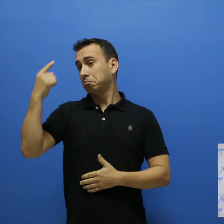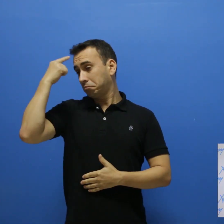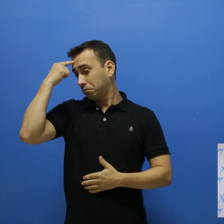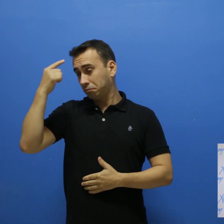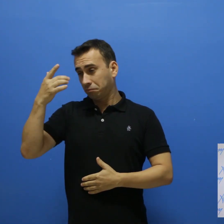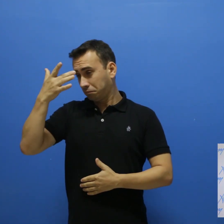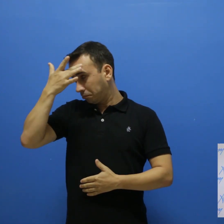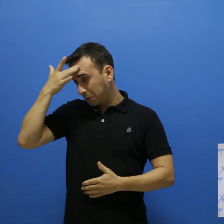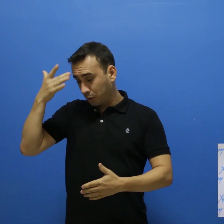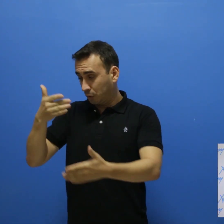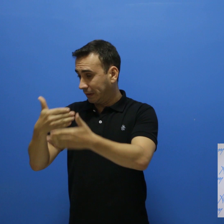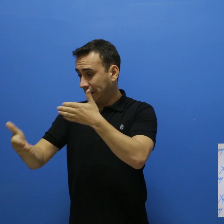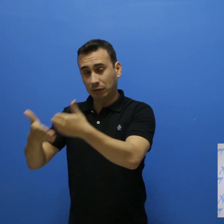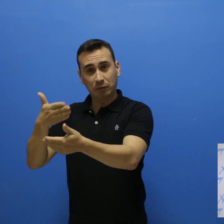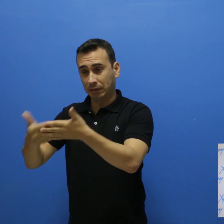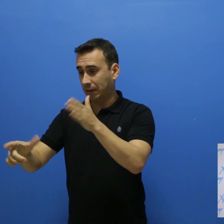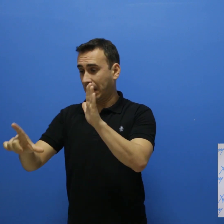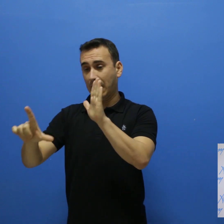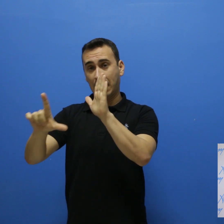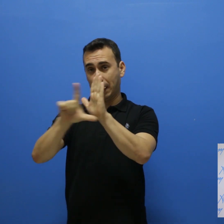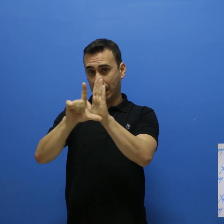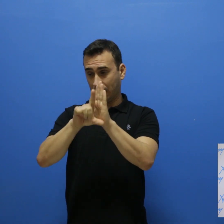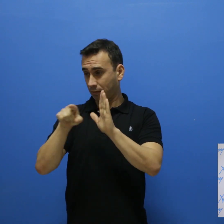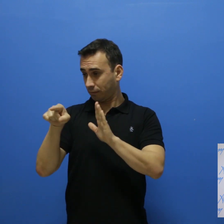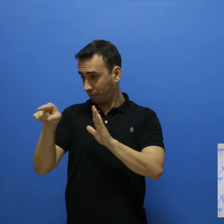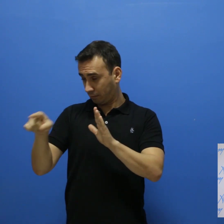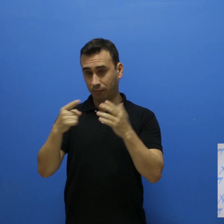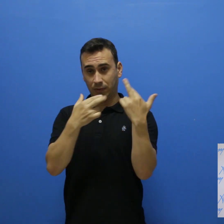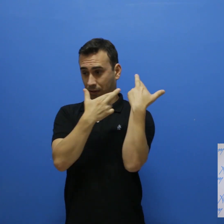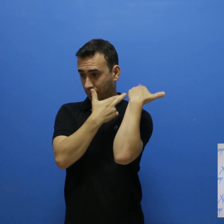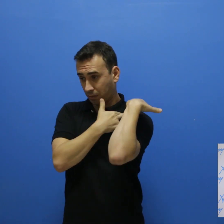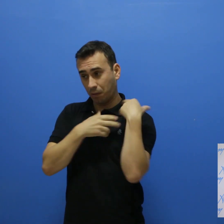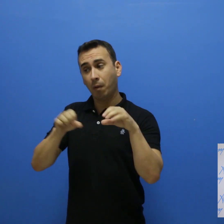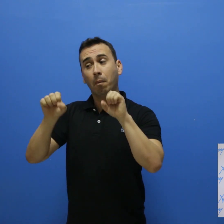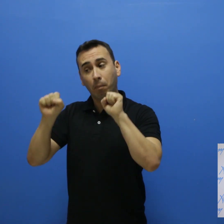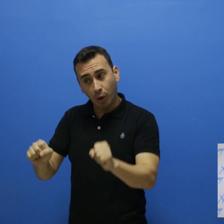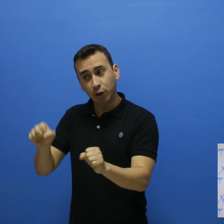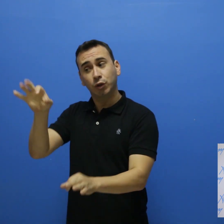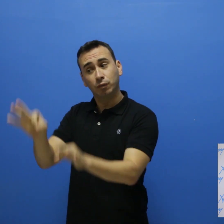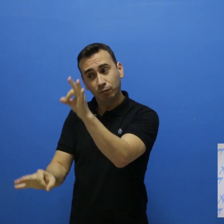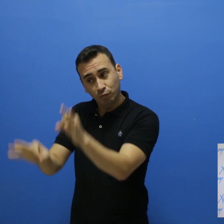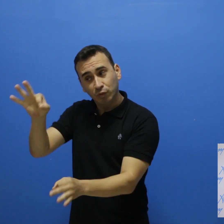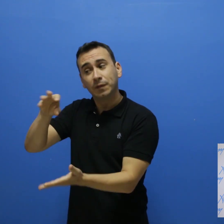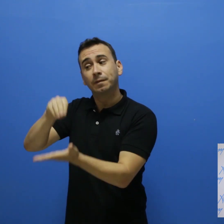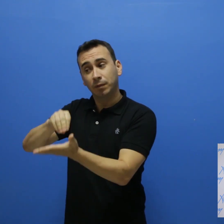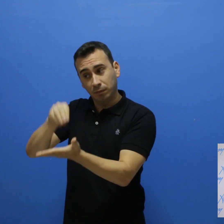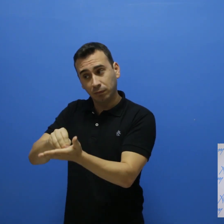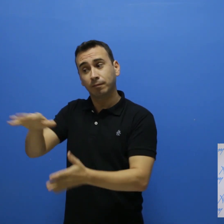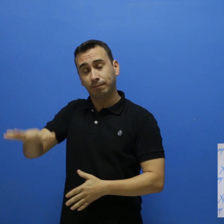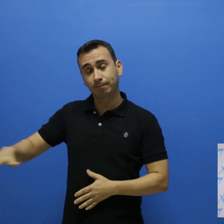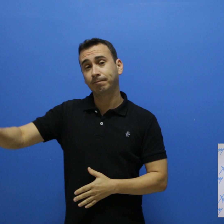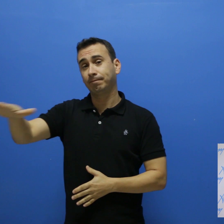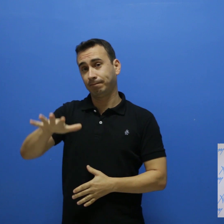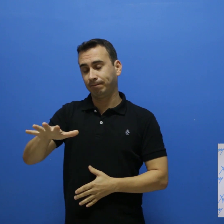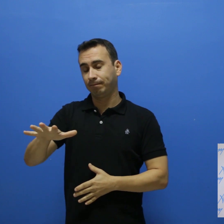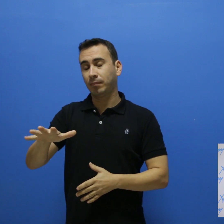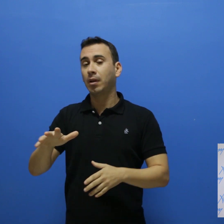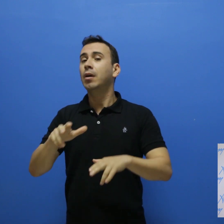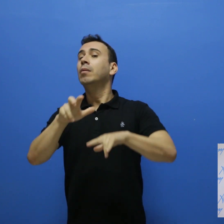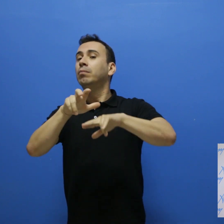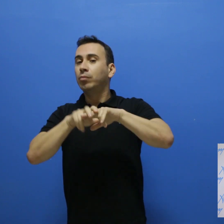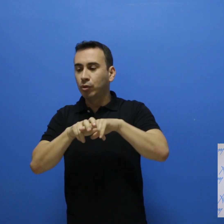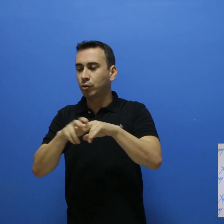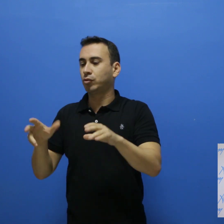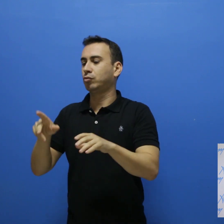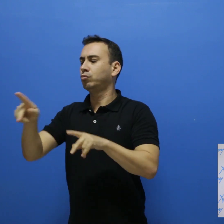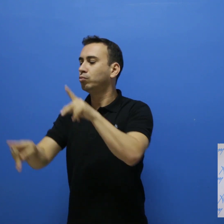é a ideia de que qualquer um que legisle em nome de outro pode ser injusto com relação às outras pessoas. Por isso, só